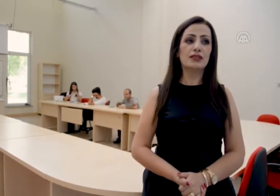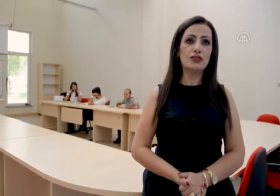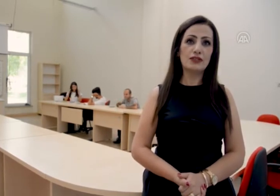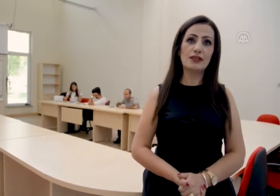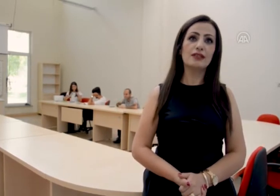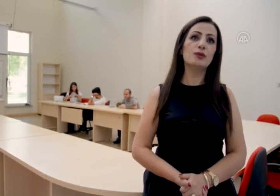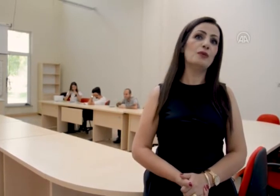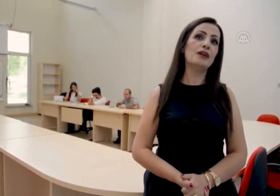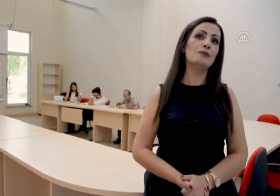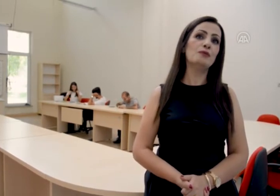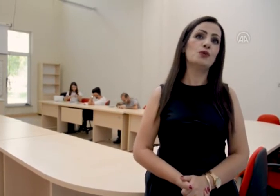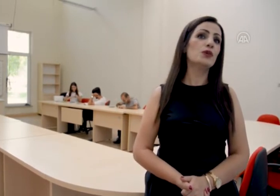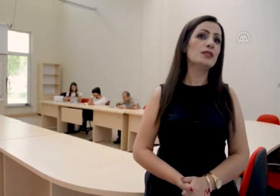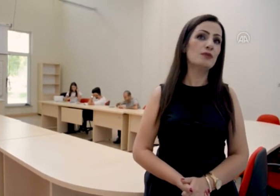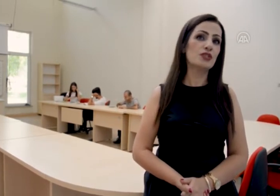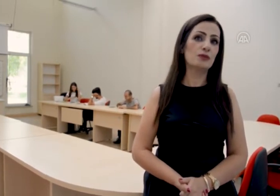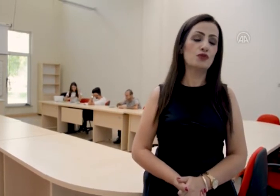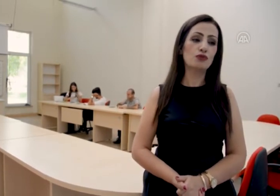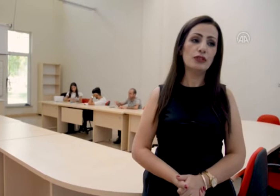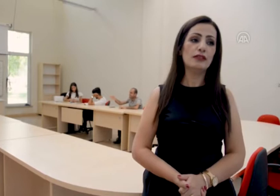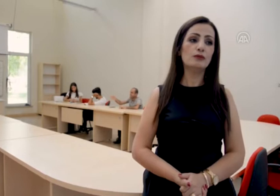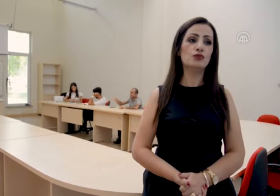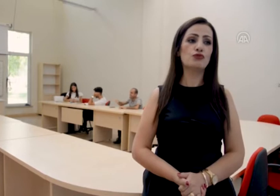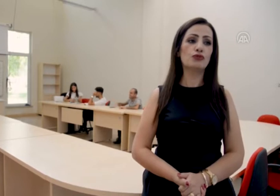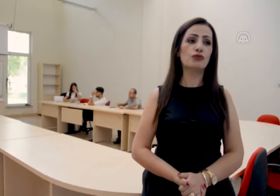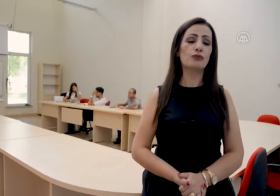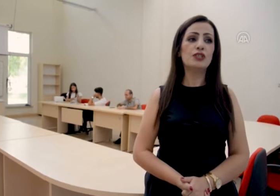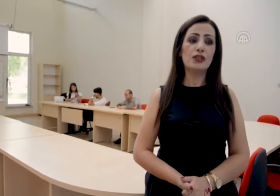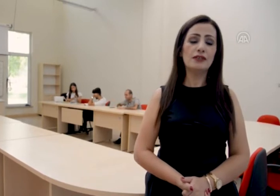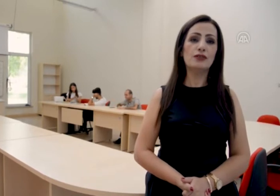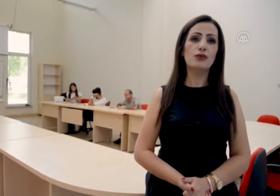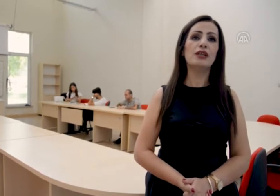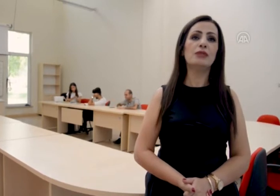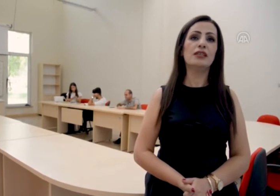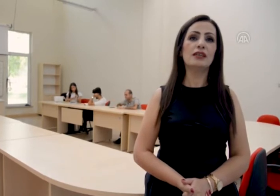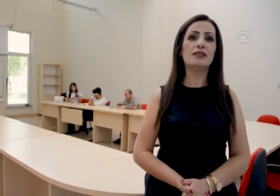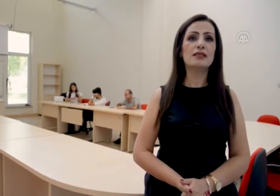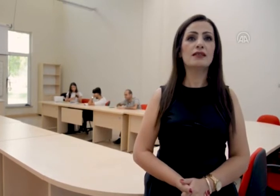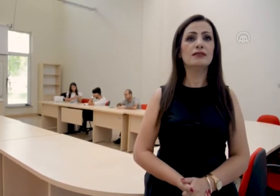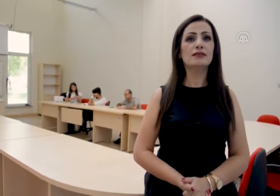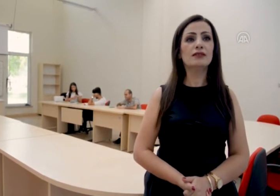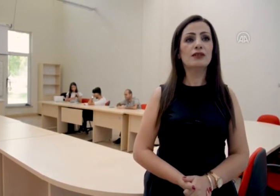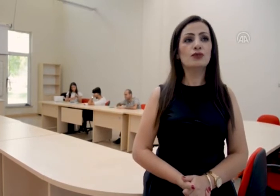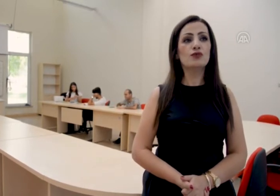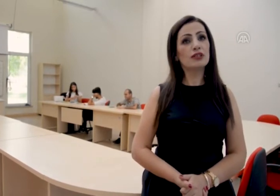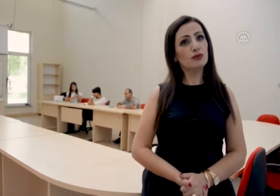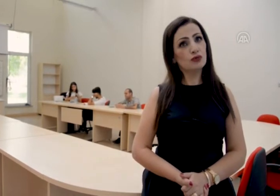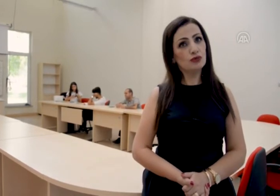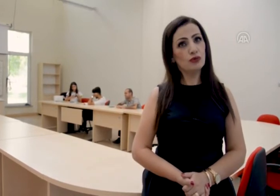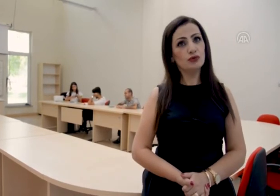kişi sanki benim ailemin bir üyesiymiş gibi. Çünkü neden bunu düşünüyorum? İşaret dili öğrenmeye gelen insanların yüce gönüllü olduğunu